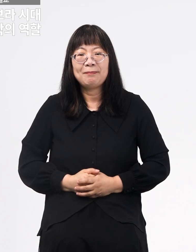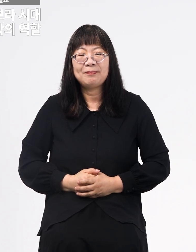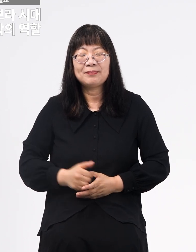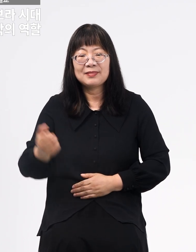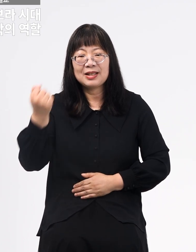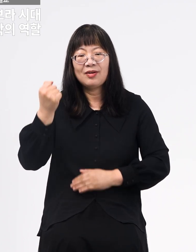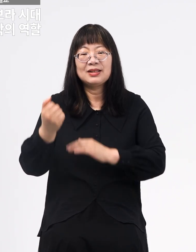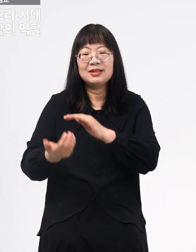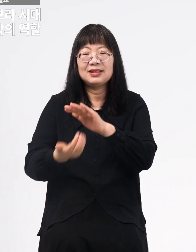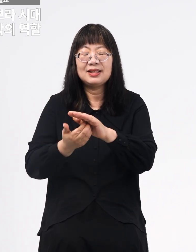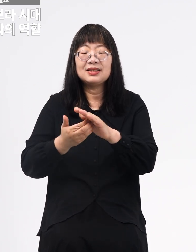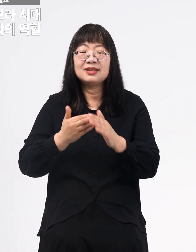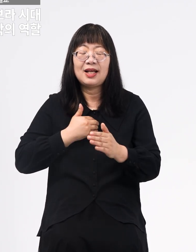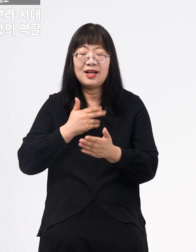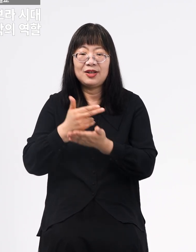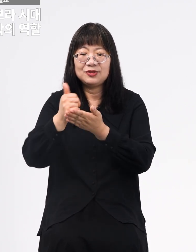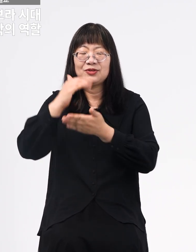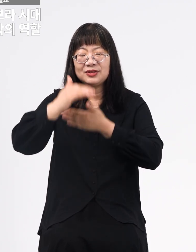전능하신 나의 주 하나님,